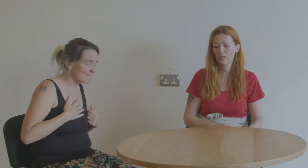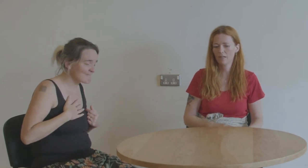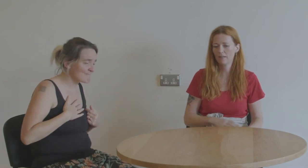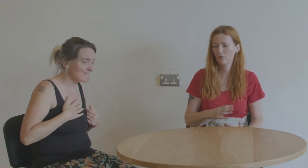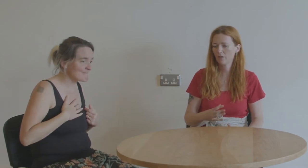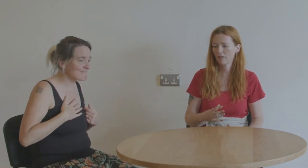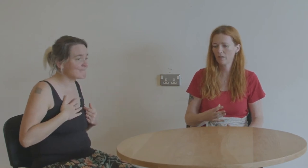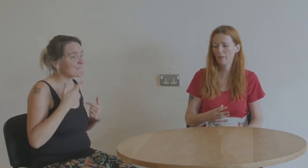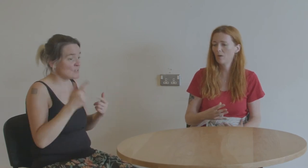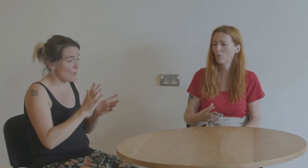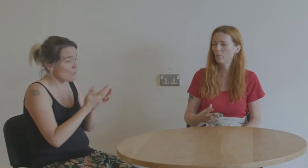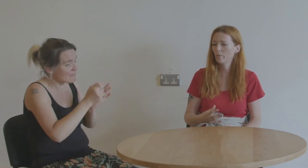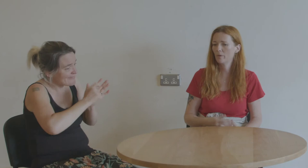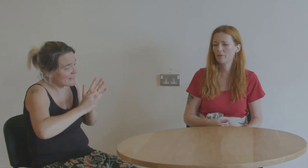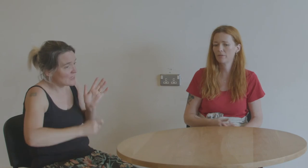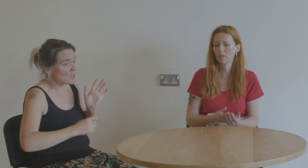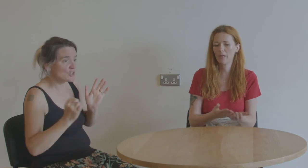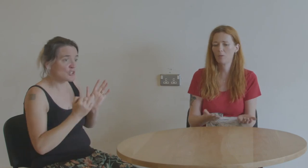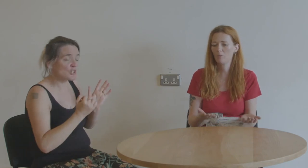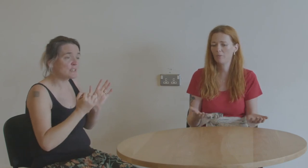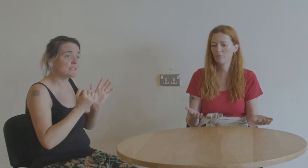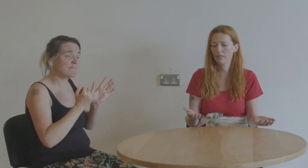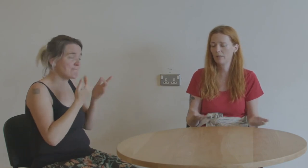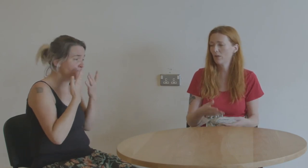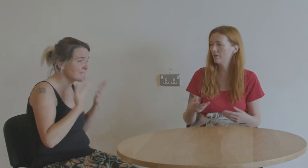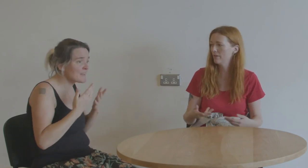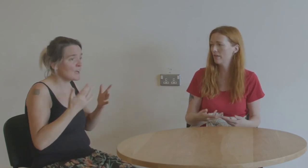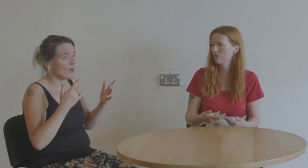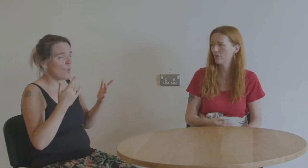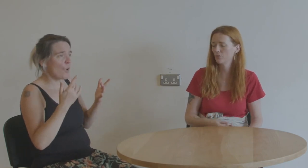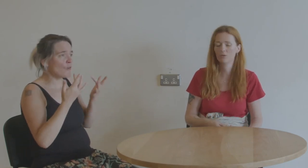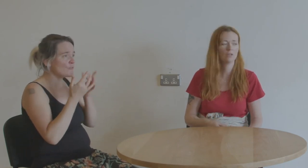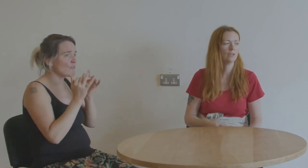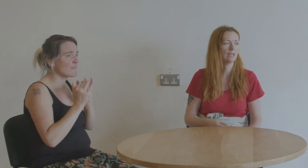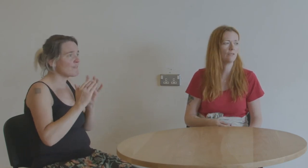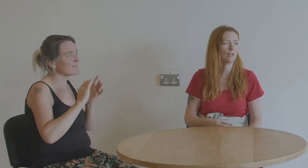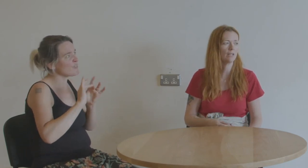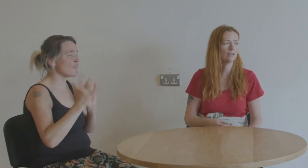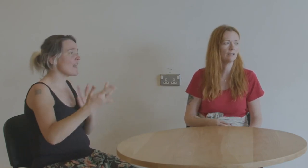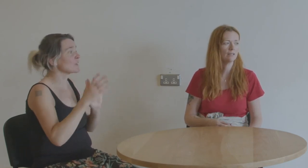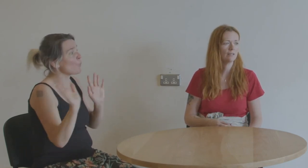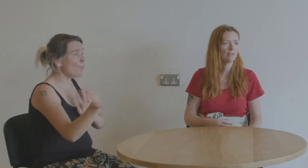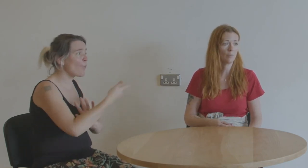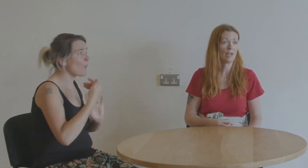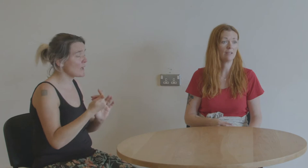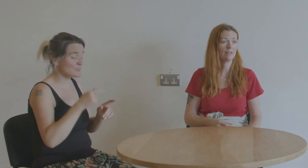adlefyrchu pawb, a dodsa pawb allu gweld eu hunain o fewn Llyffra Cymraeg,